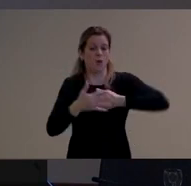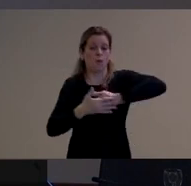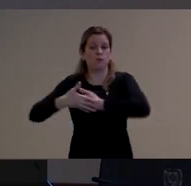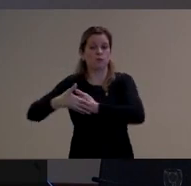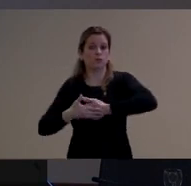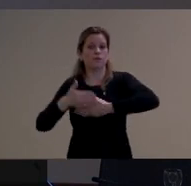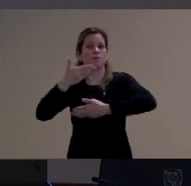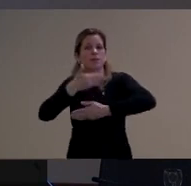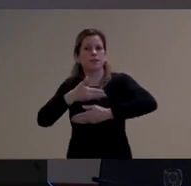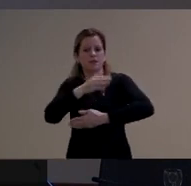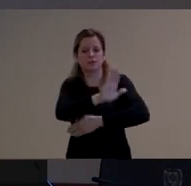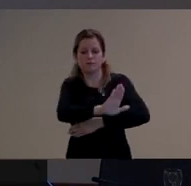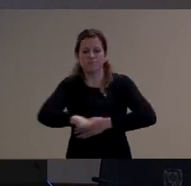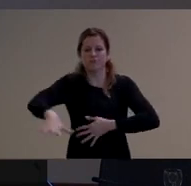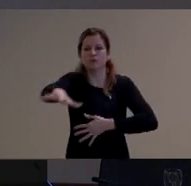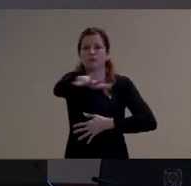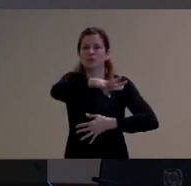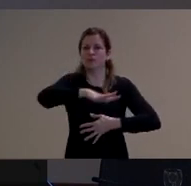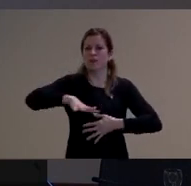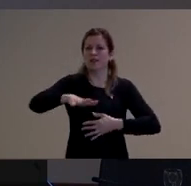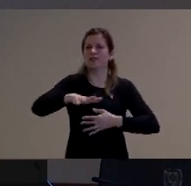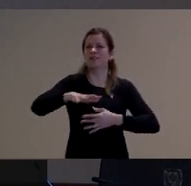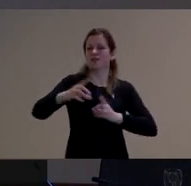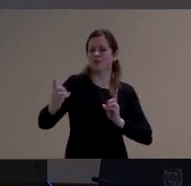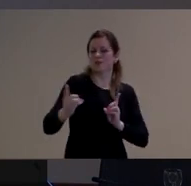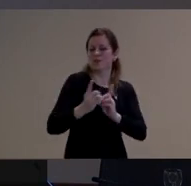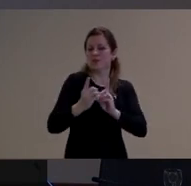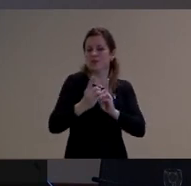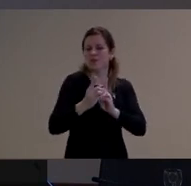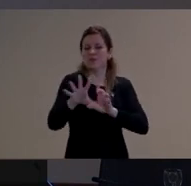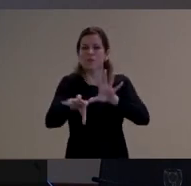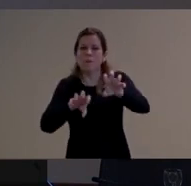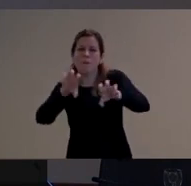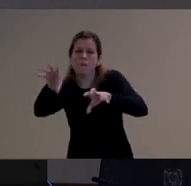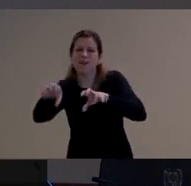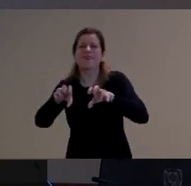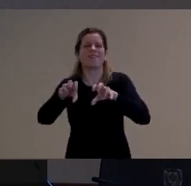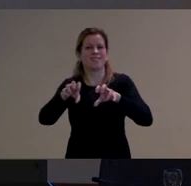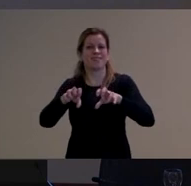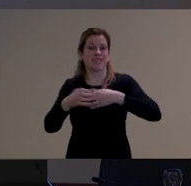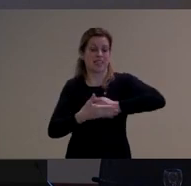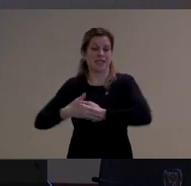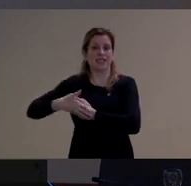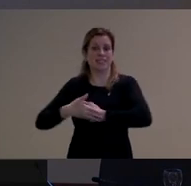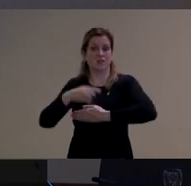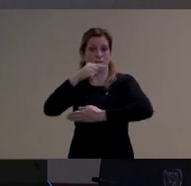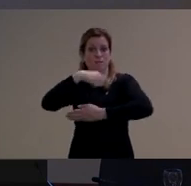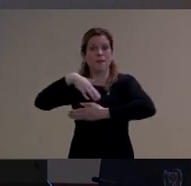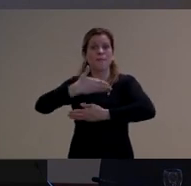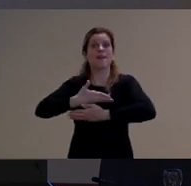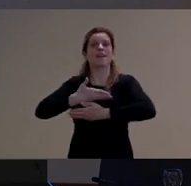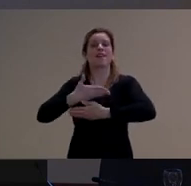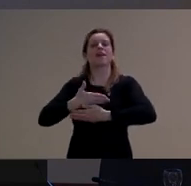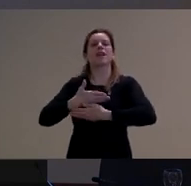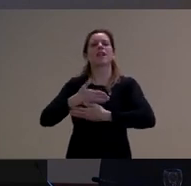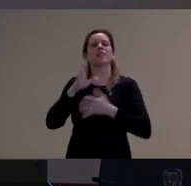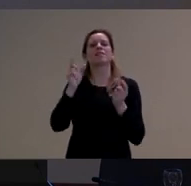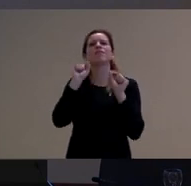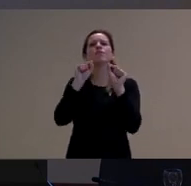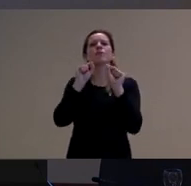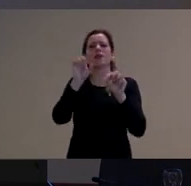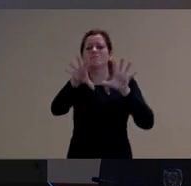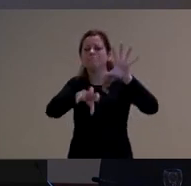espaços-tempos quantidades relações e transformações esses bebês eles devem explorar